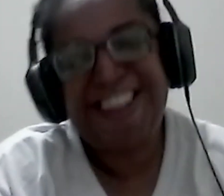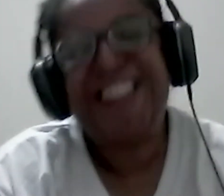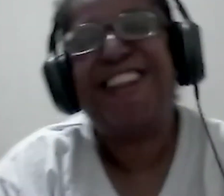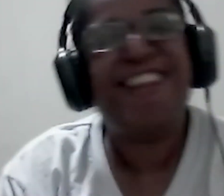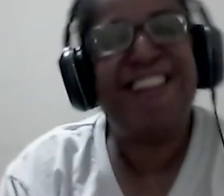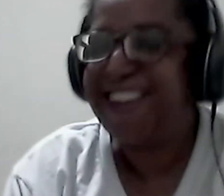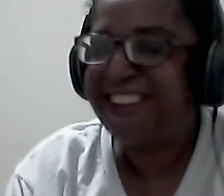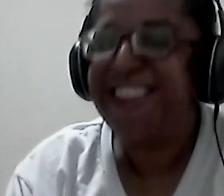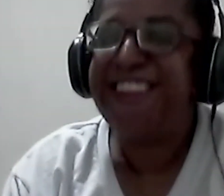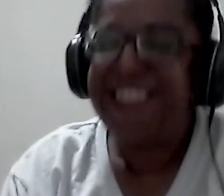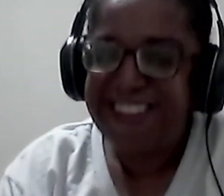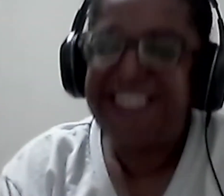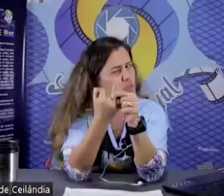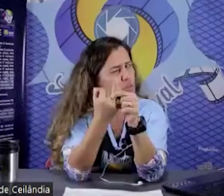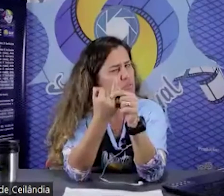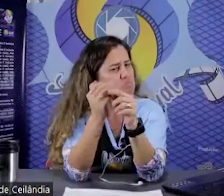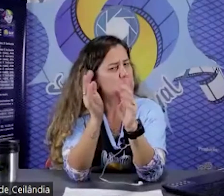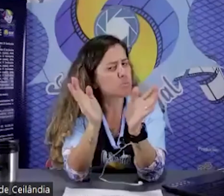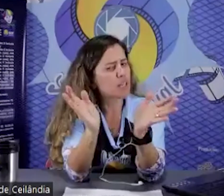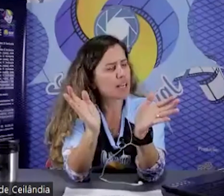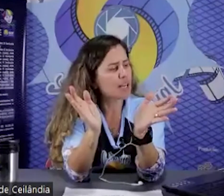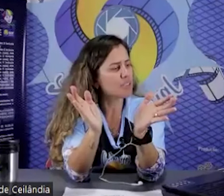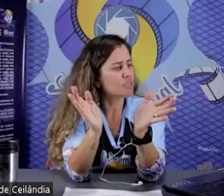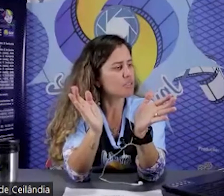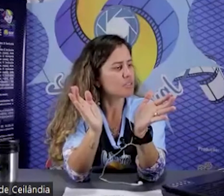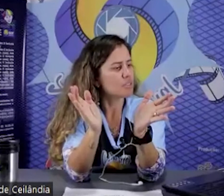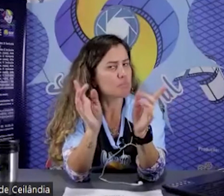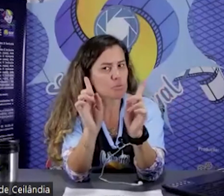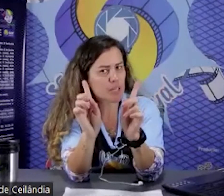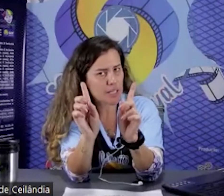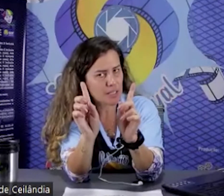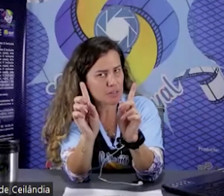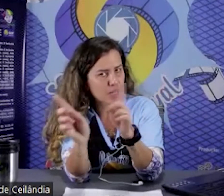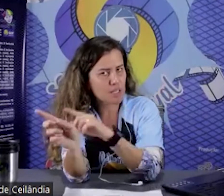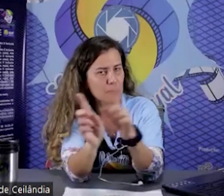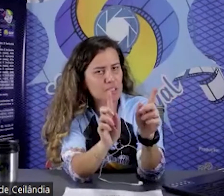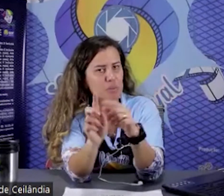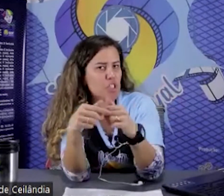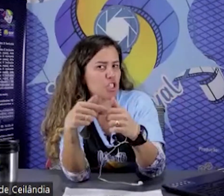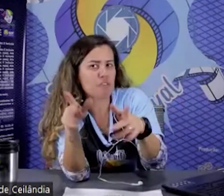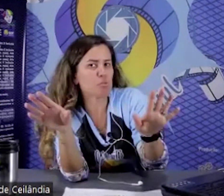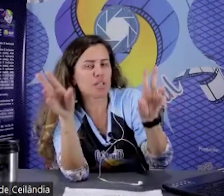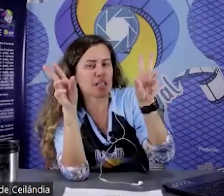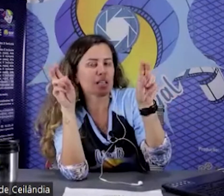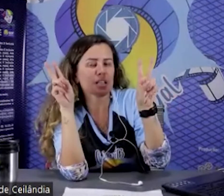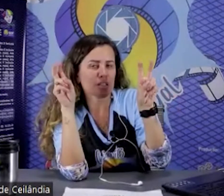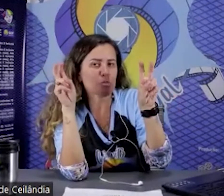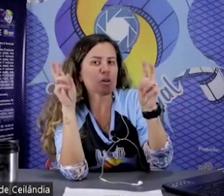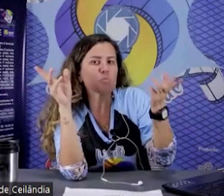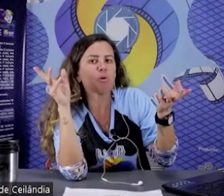um observou, por acaso, que ela estava passando, porque chefe não anda no meio do povo,